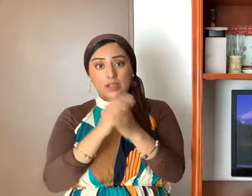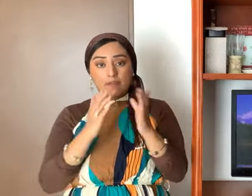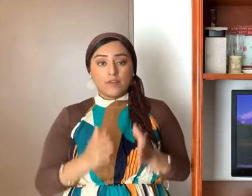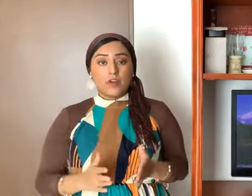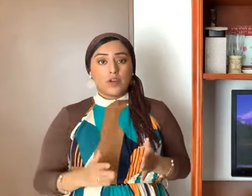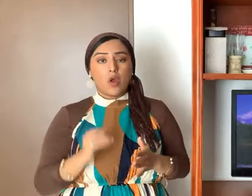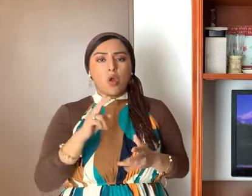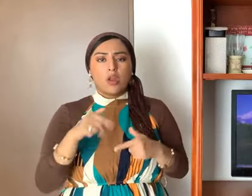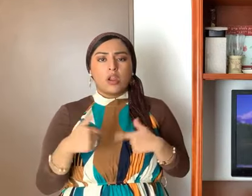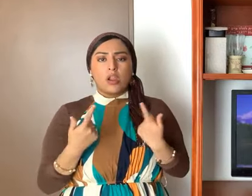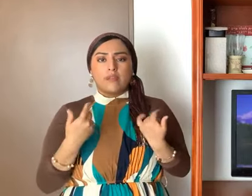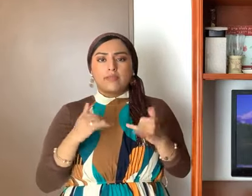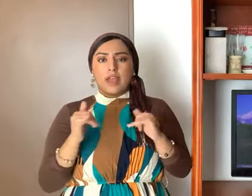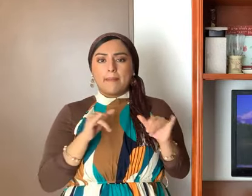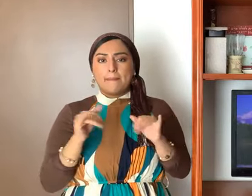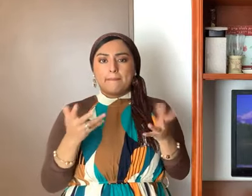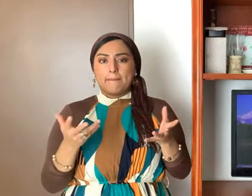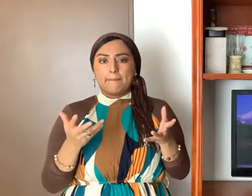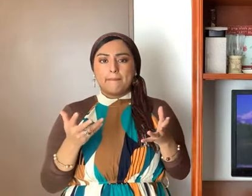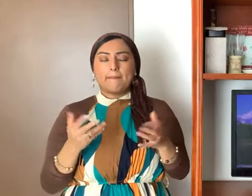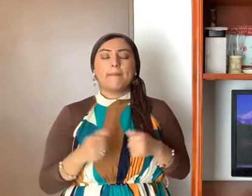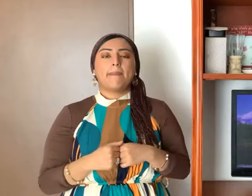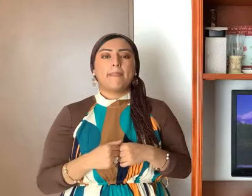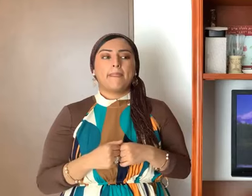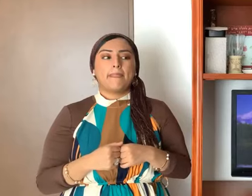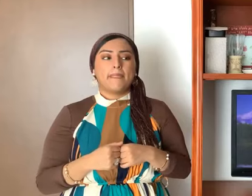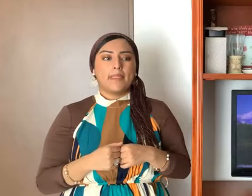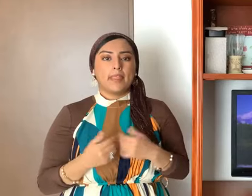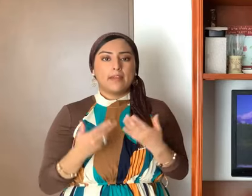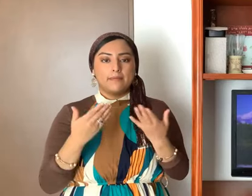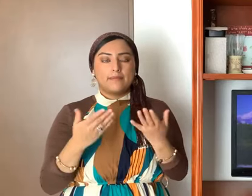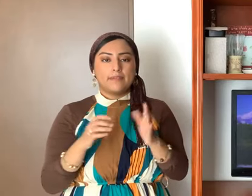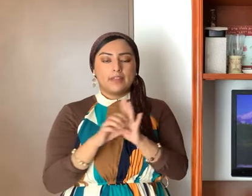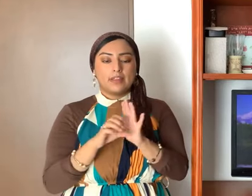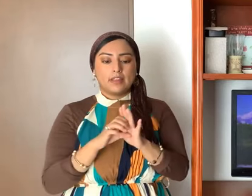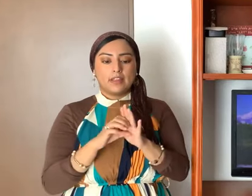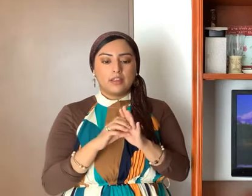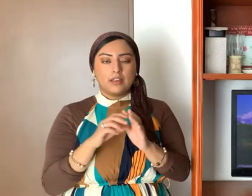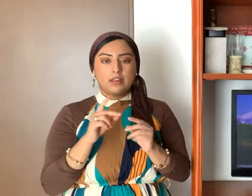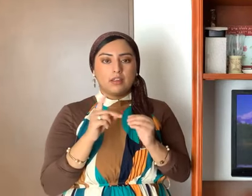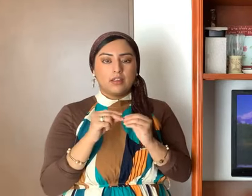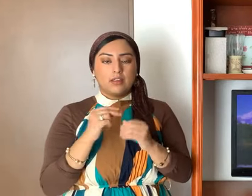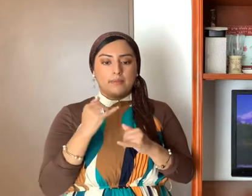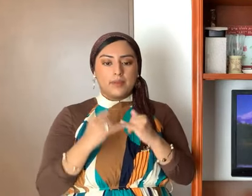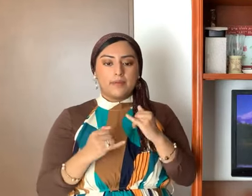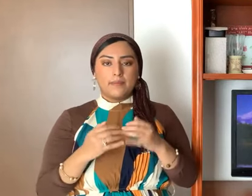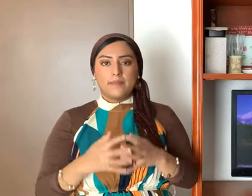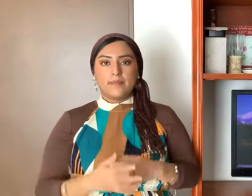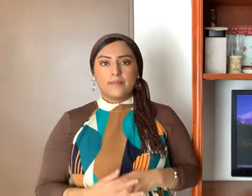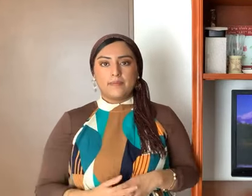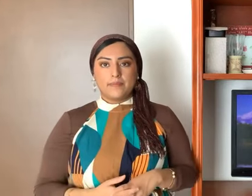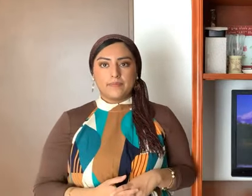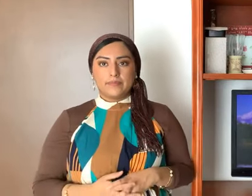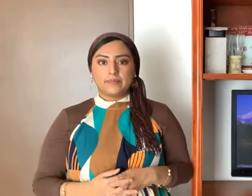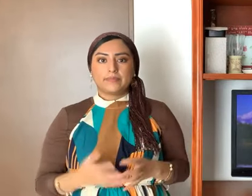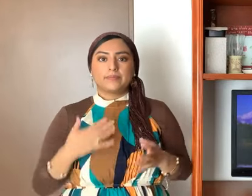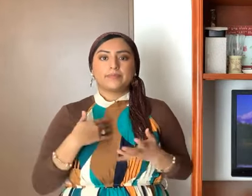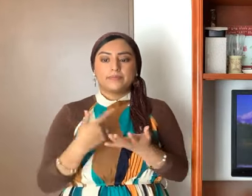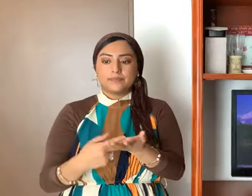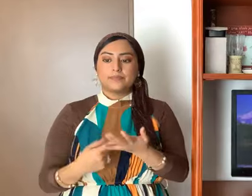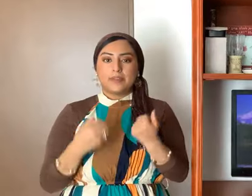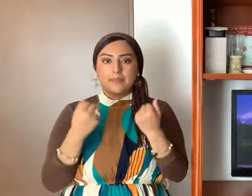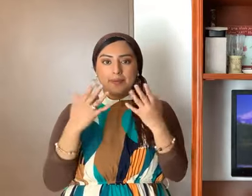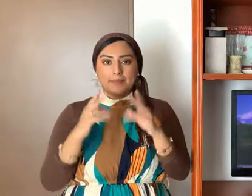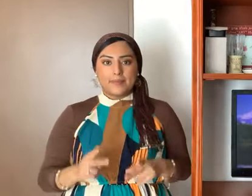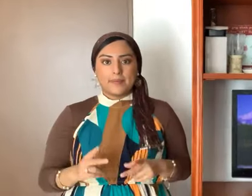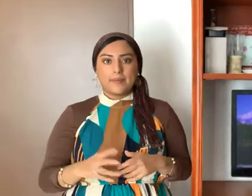que vivas igual. Voy a dejarlos con este ejemplo así muy cortito. Se lo he platicado a muchas almas por